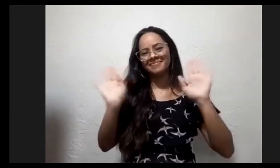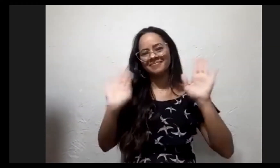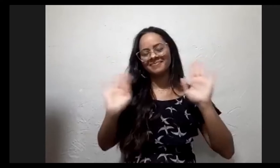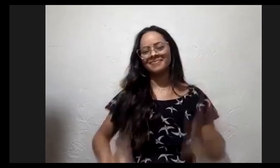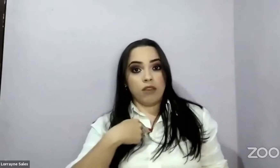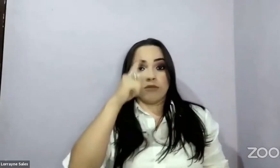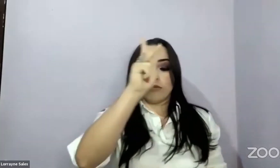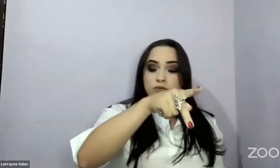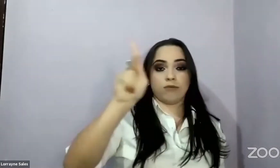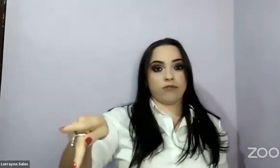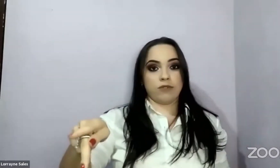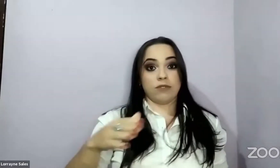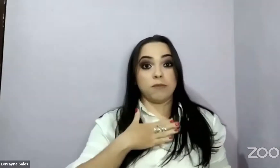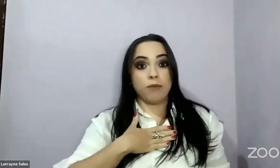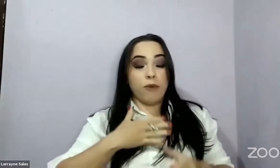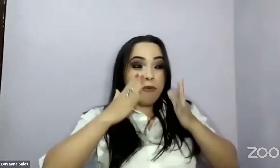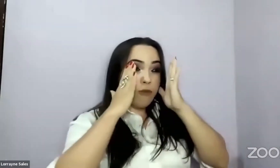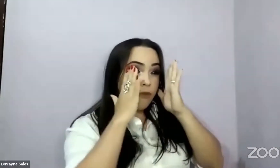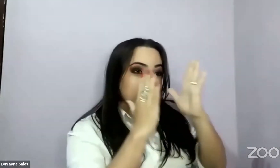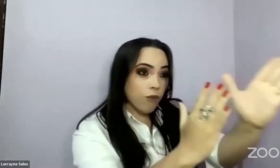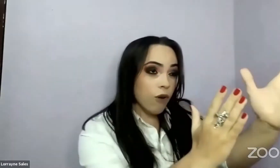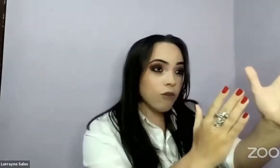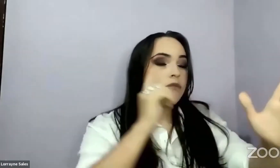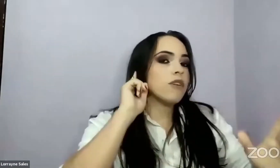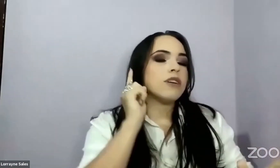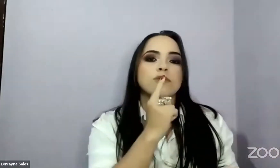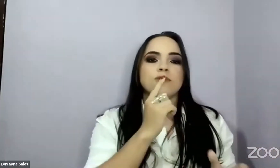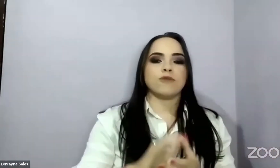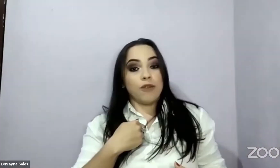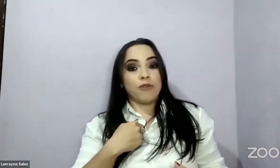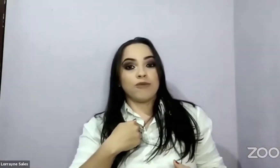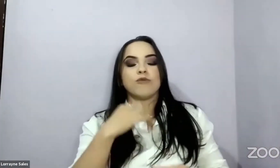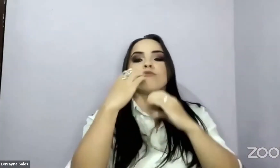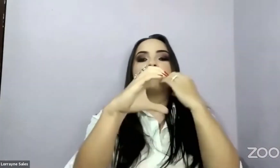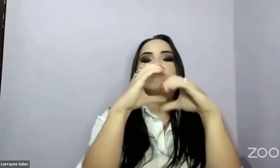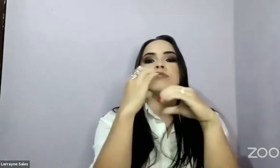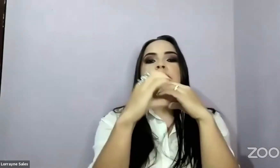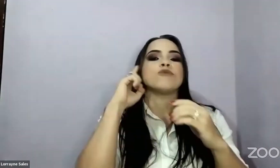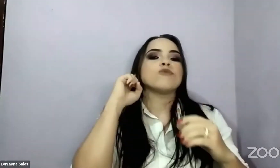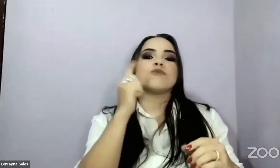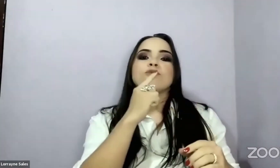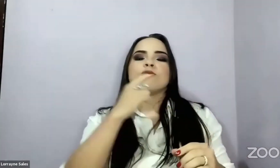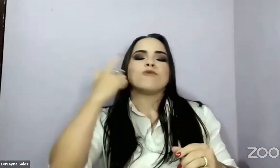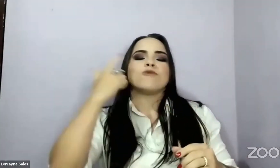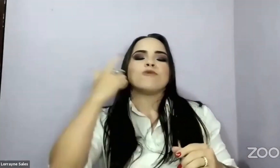surdos, professoras como a Lohane, da turma 4, que também aprendeu língua de sinais e agora está preparado para ajudar alunos